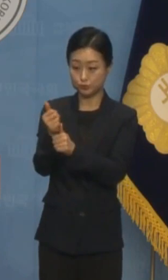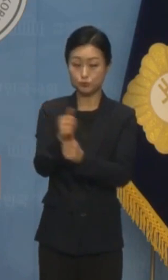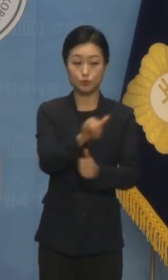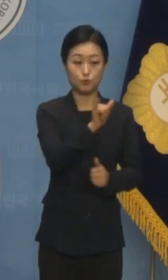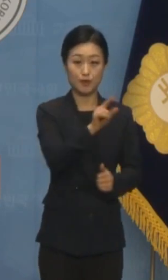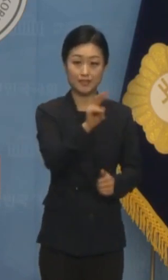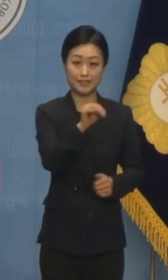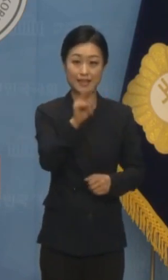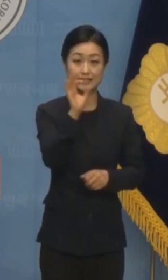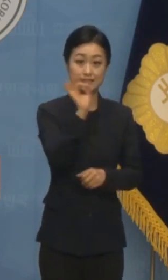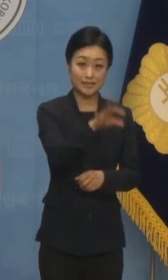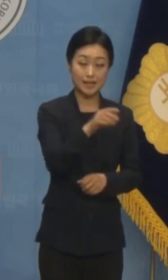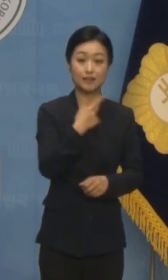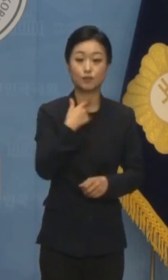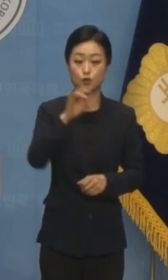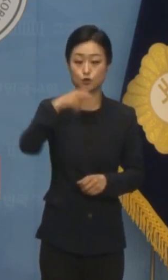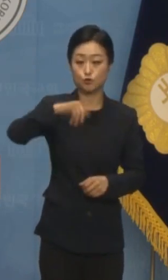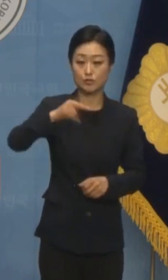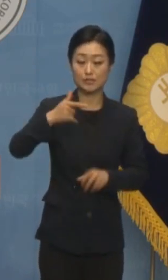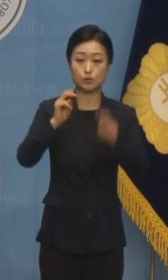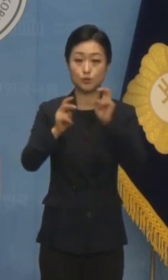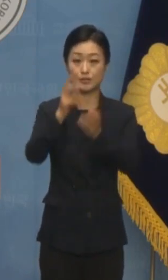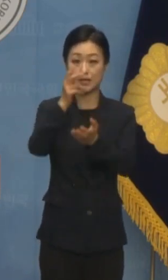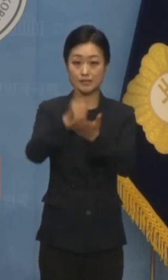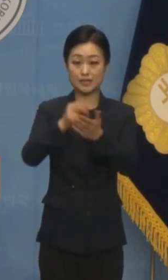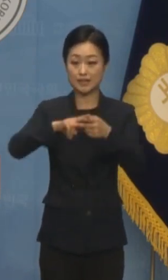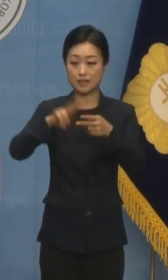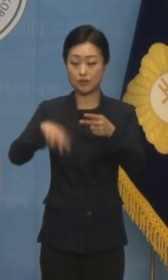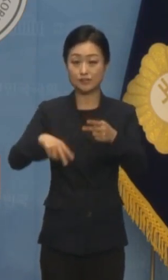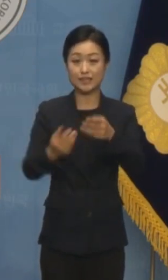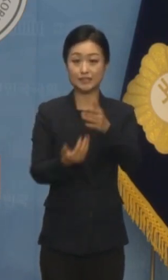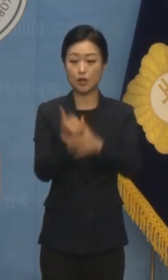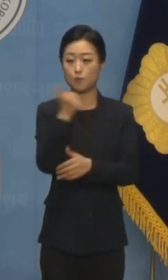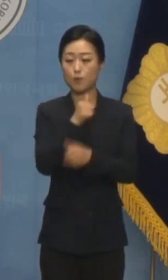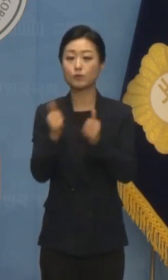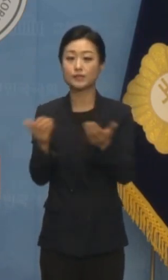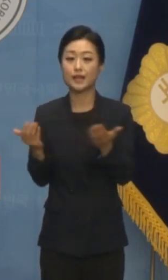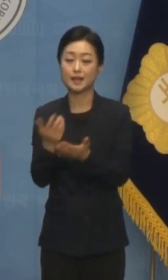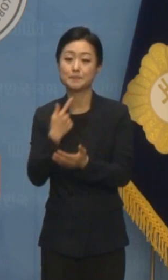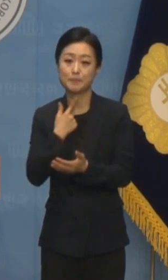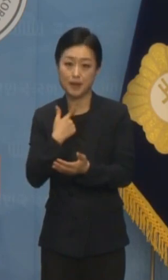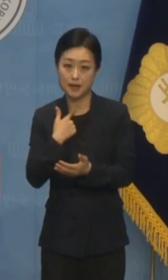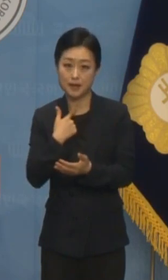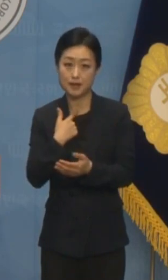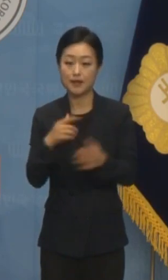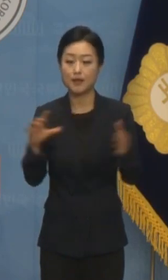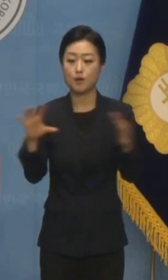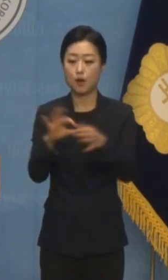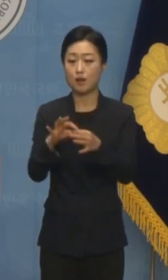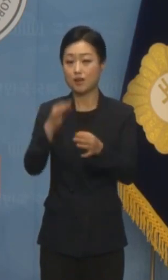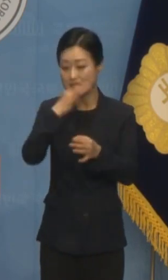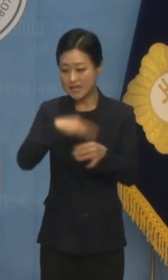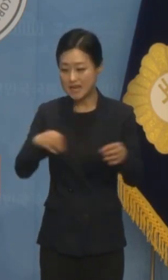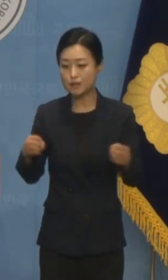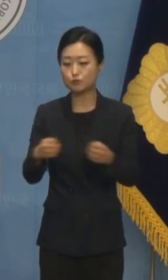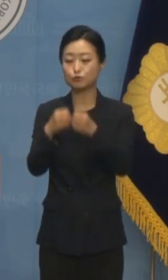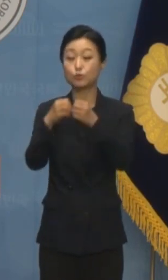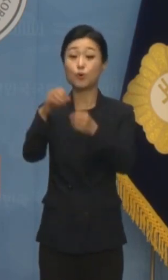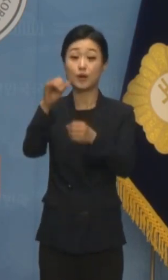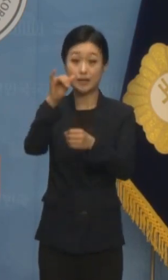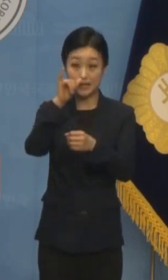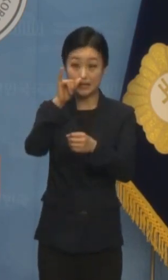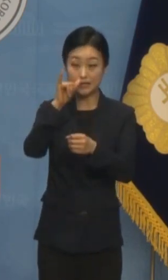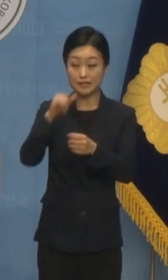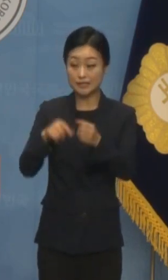YTN을 인수하려는 유진그룹 회장의 형사사건 변호를 맡은 점 등 이해관계 충돌을 의심할 만한